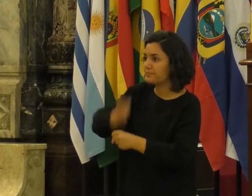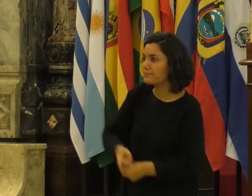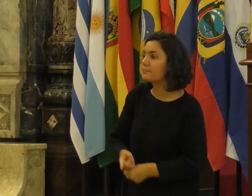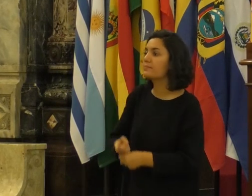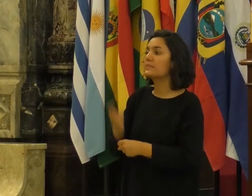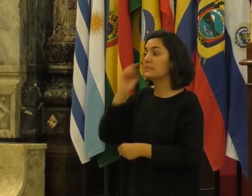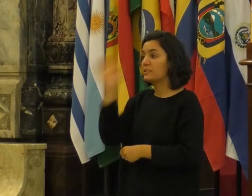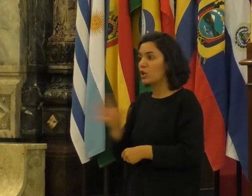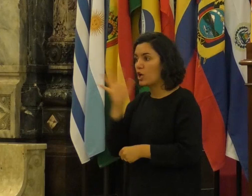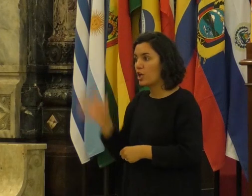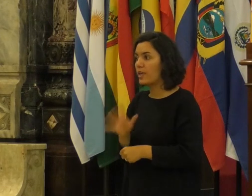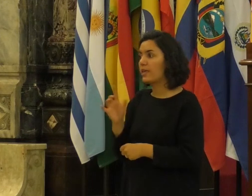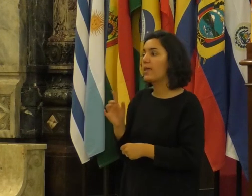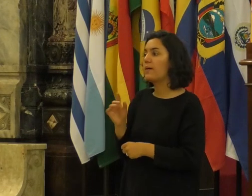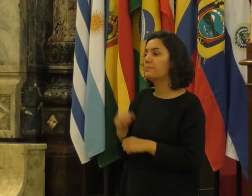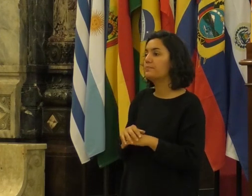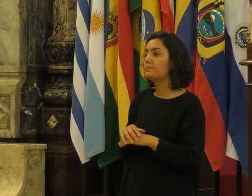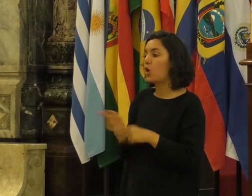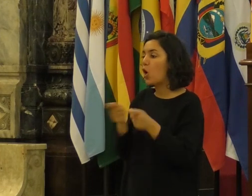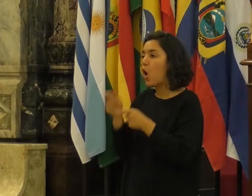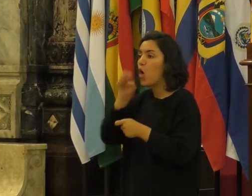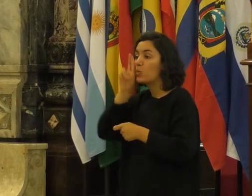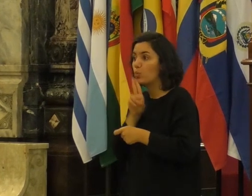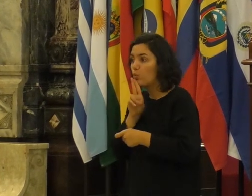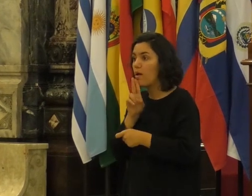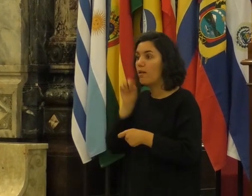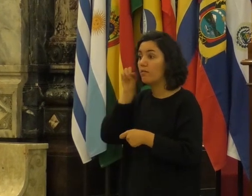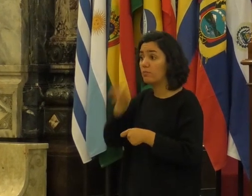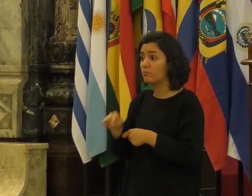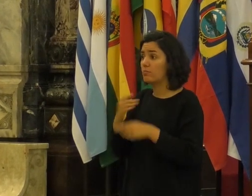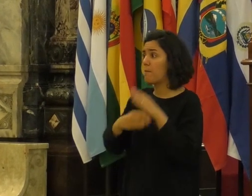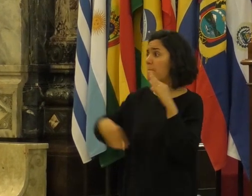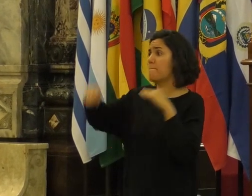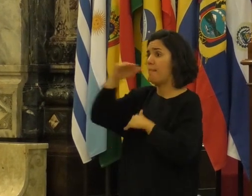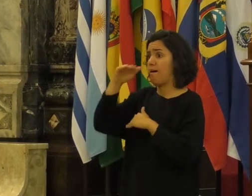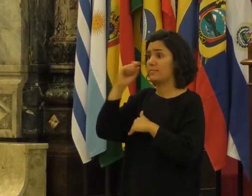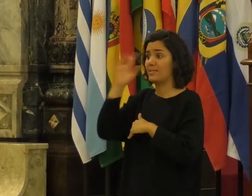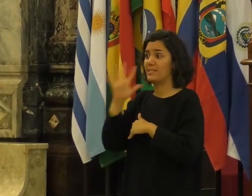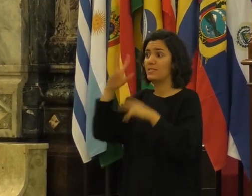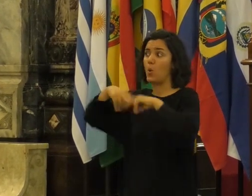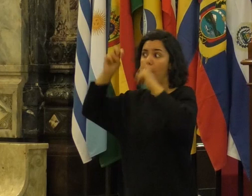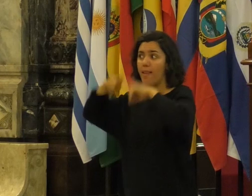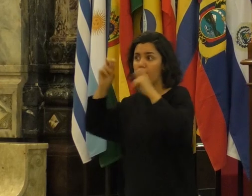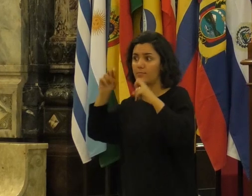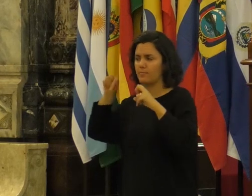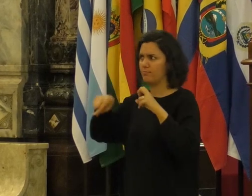cognitivo-conductual por encima del psicoanálisis. Yo digo, Ezequiel, me parece que no. Hay que estudiar un poco más esto